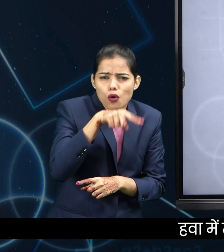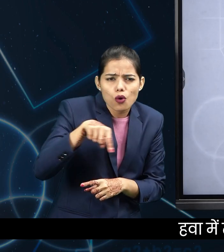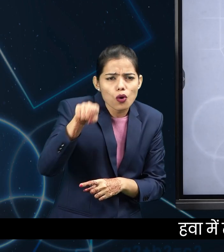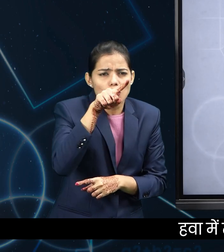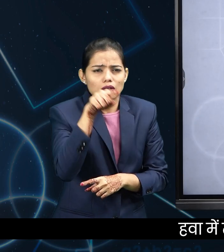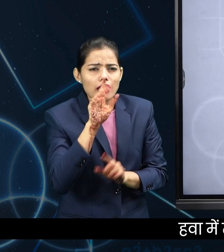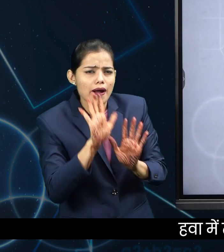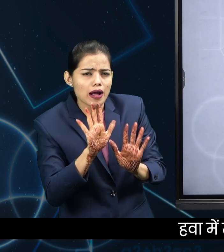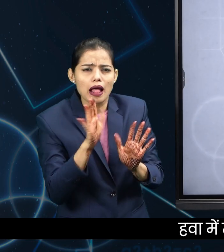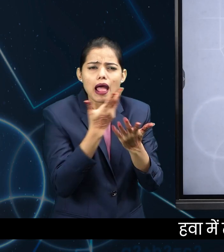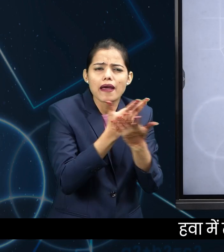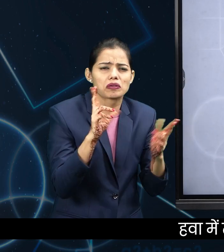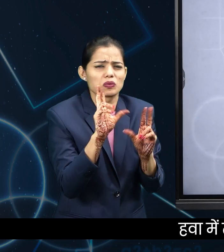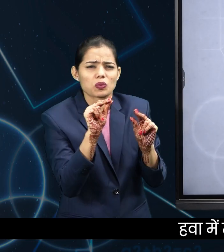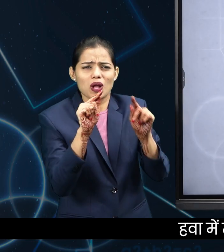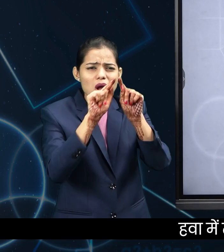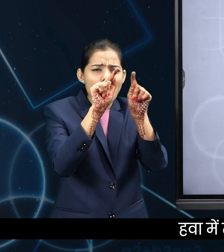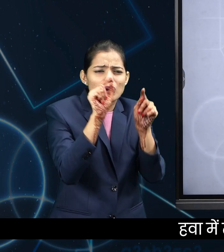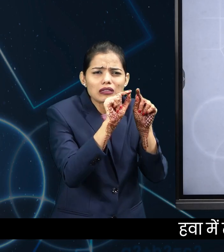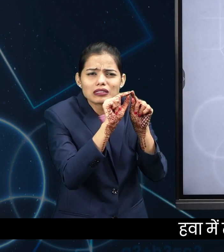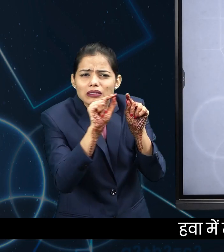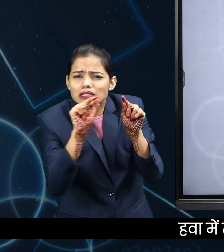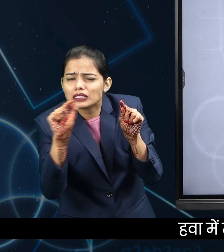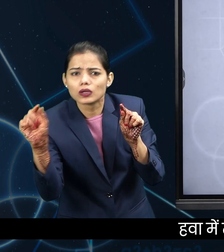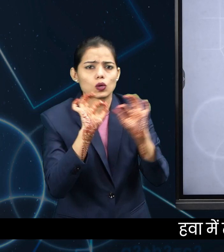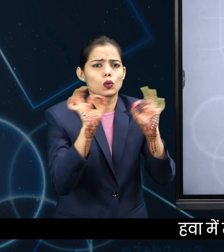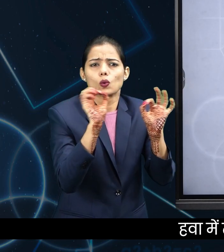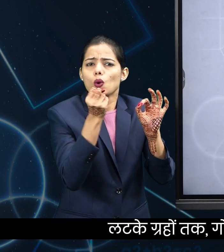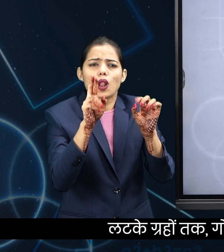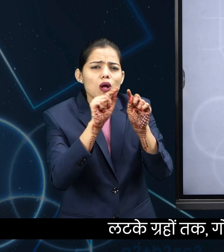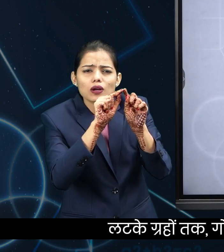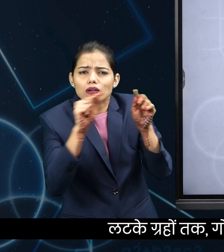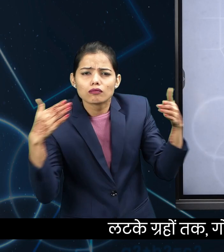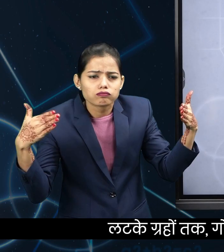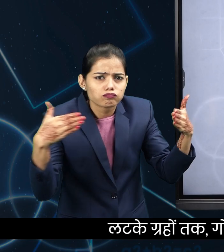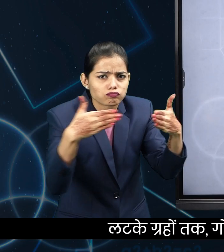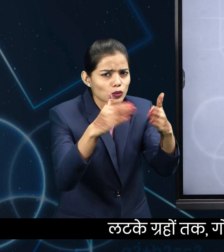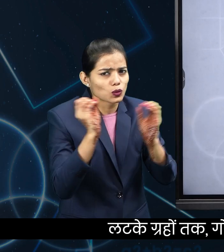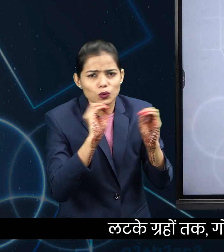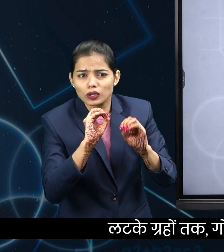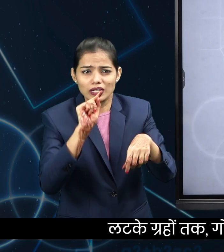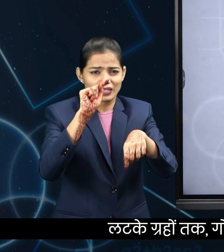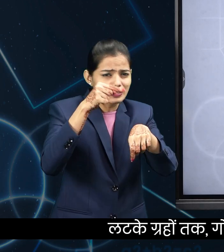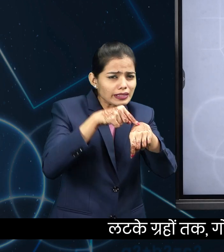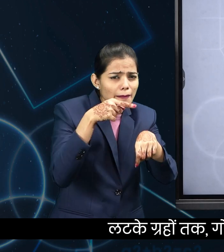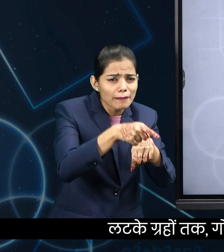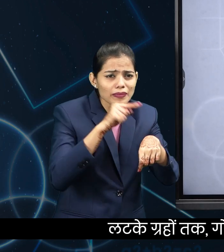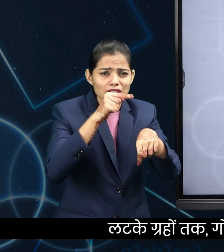तैरते बुलबुलों से लेकर अंतरिक्ष में लटके ग्रहों तक गोले हमारी दुनिया